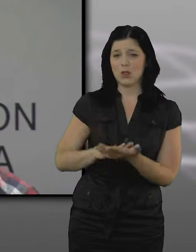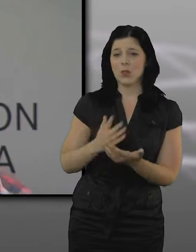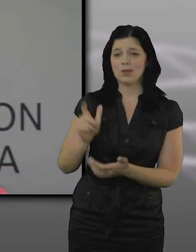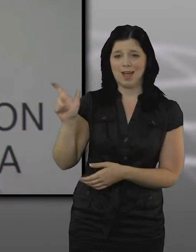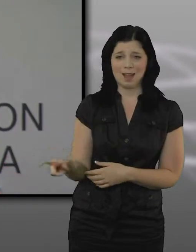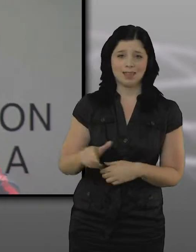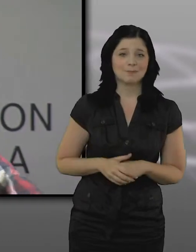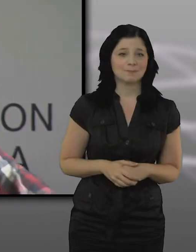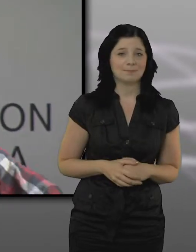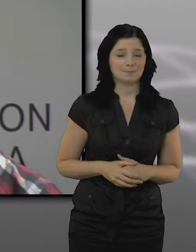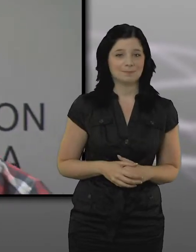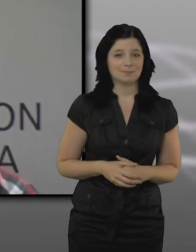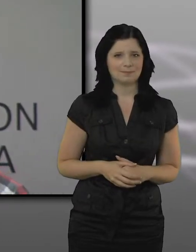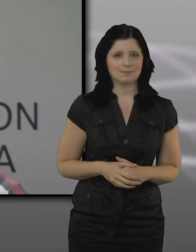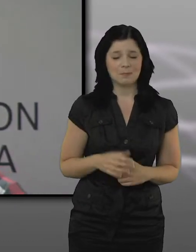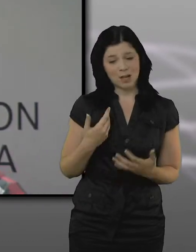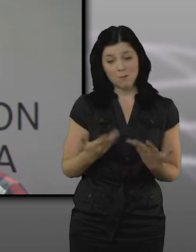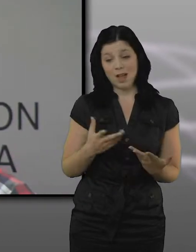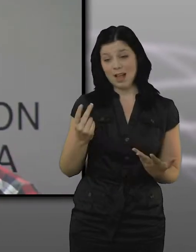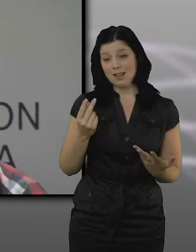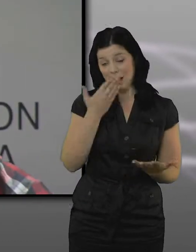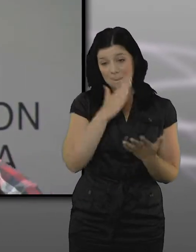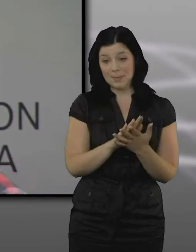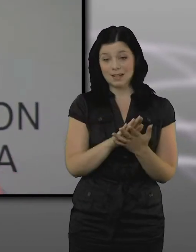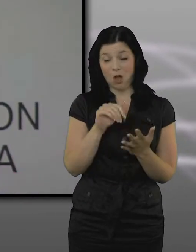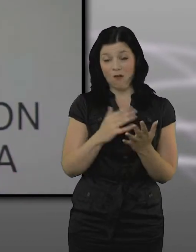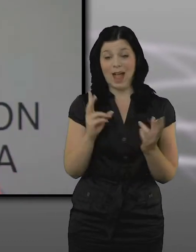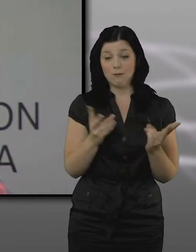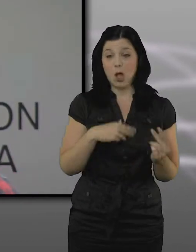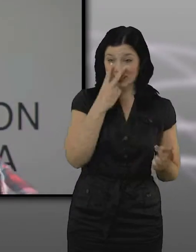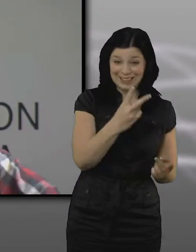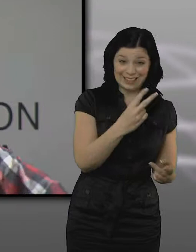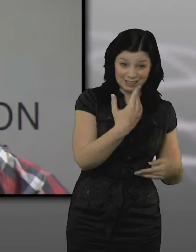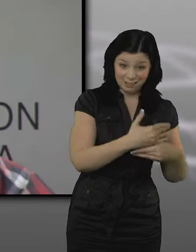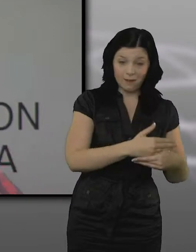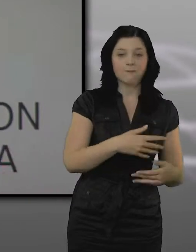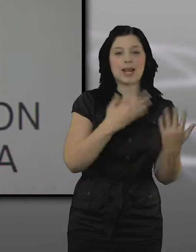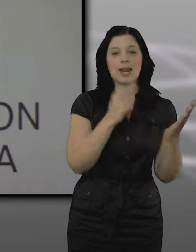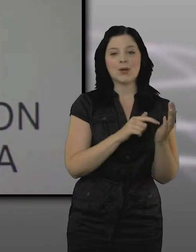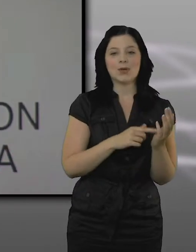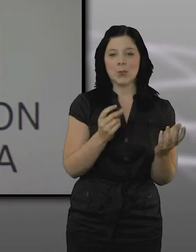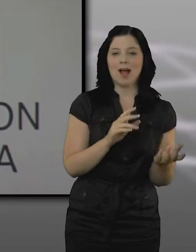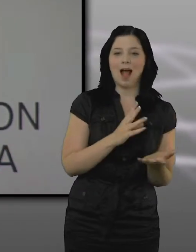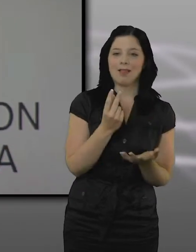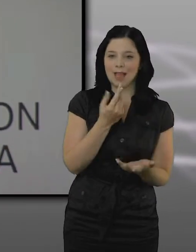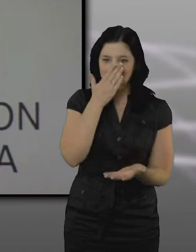lyssna på. Man får en annan bild av det, även om man har sett det många gånger. Ja, så långt